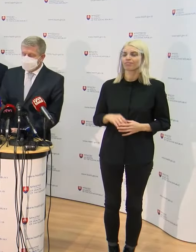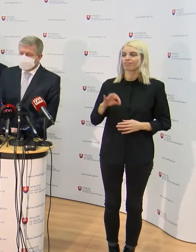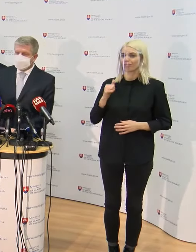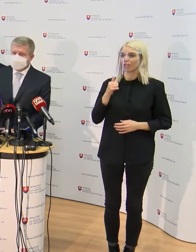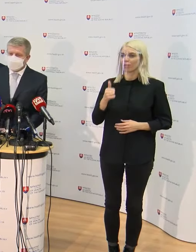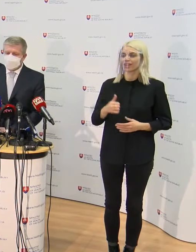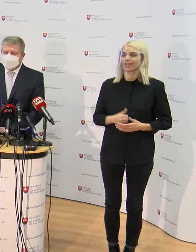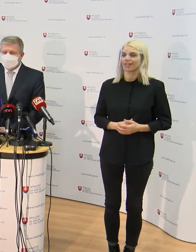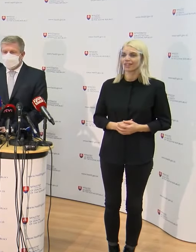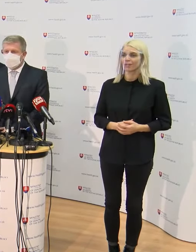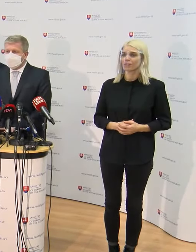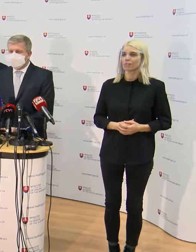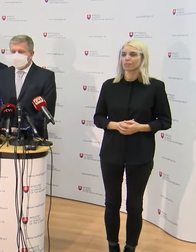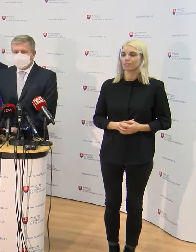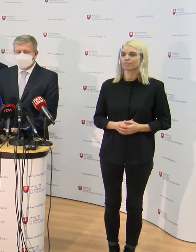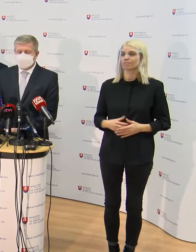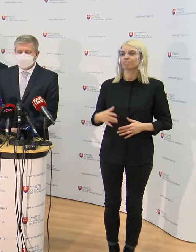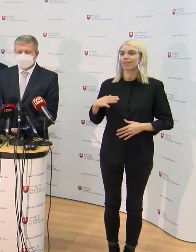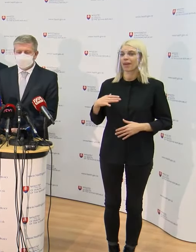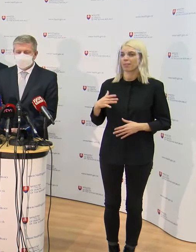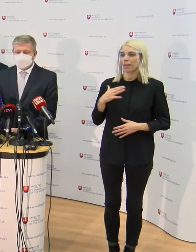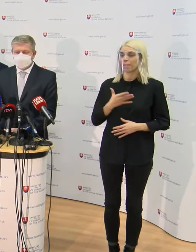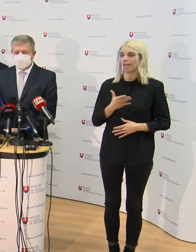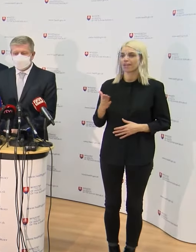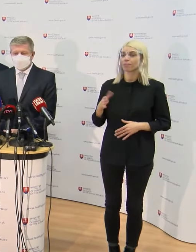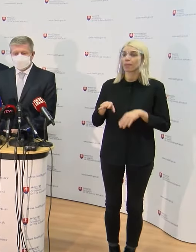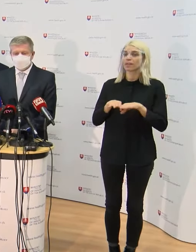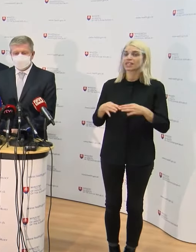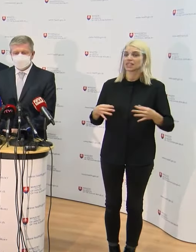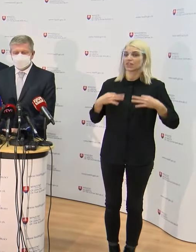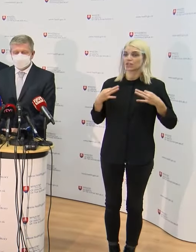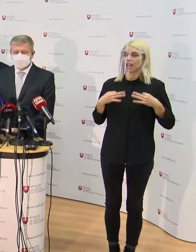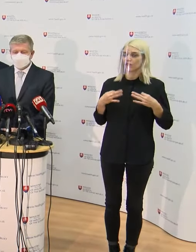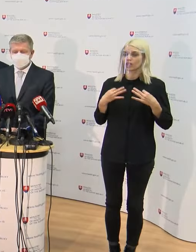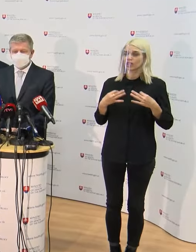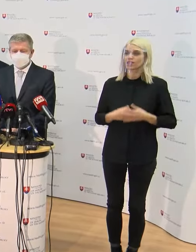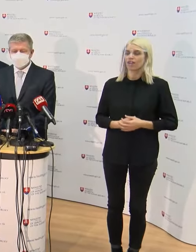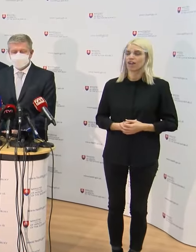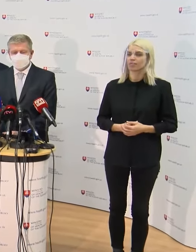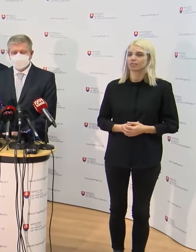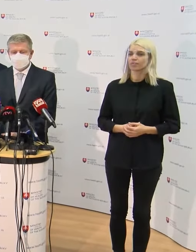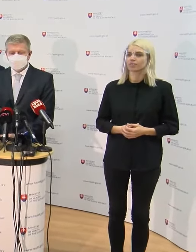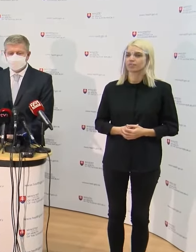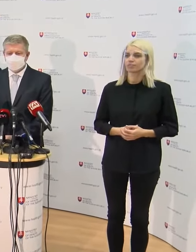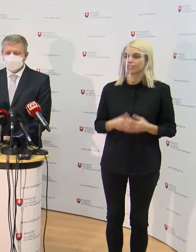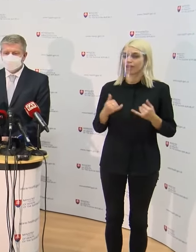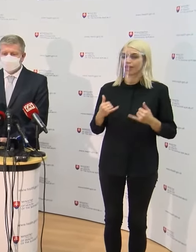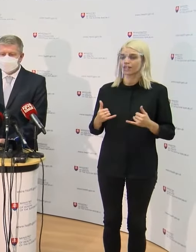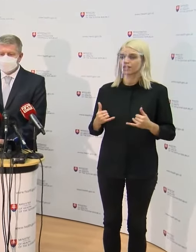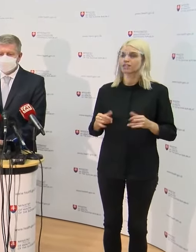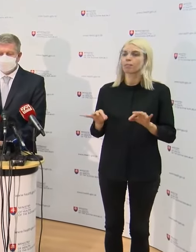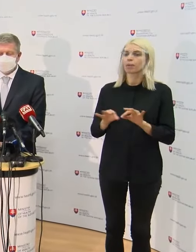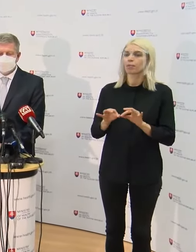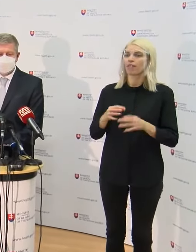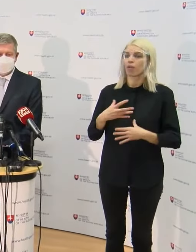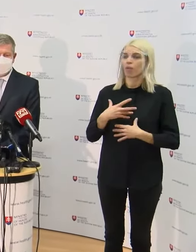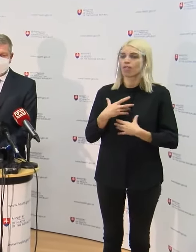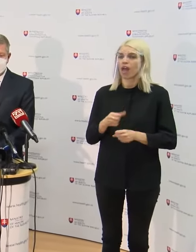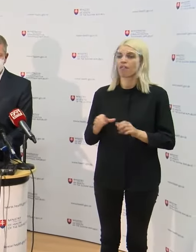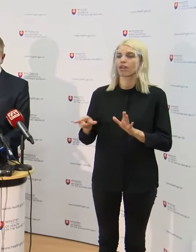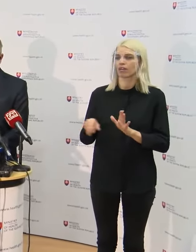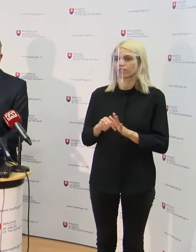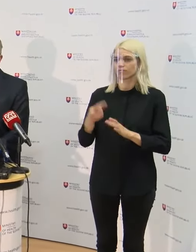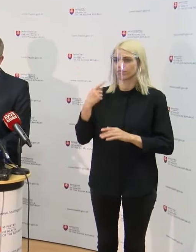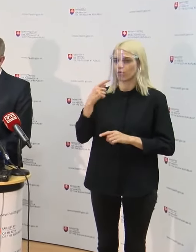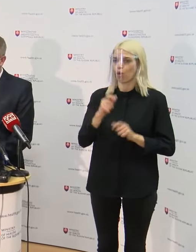deň. Dámy a páni, ministerstvo zdravotníctva dnes pripravilo návrh spolu samozrejme